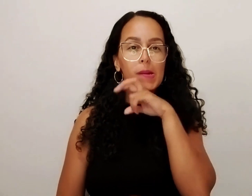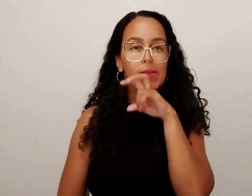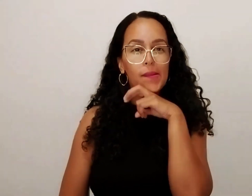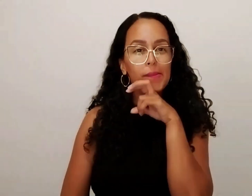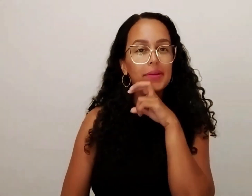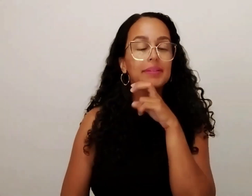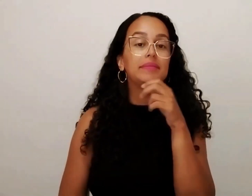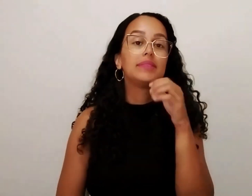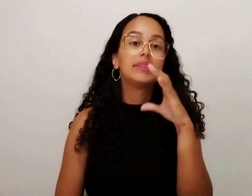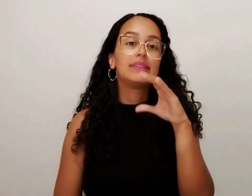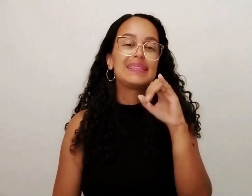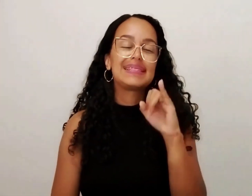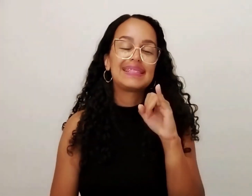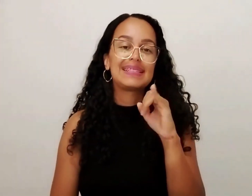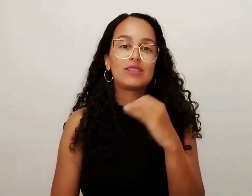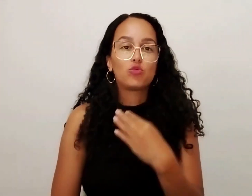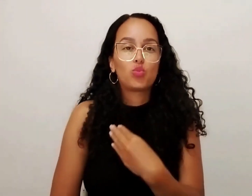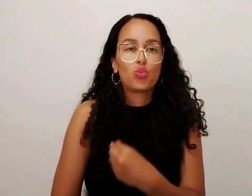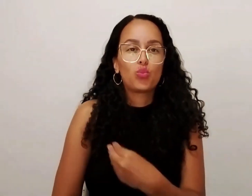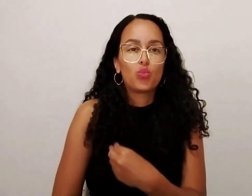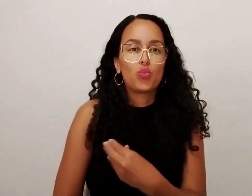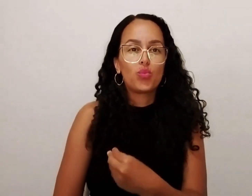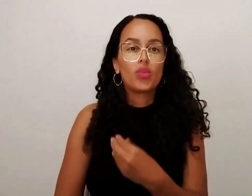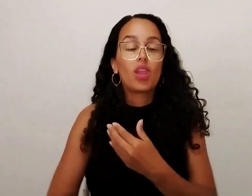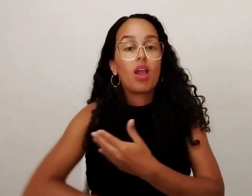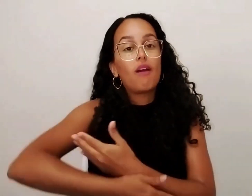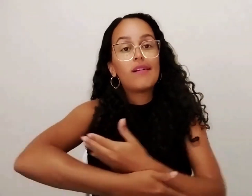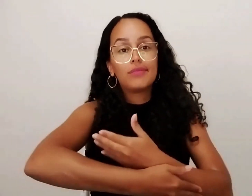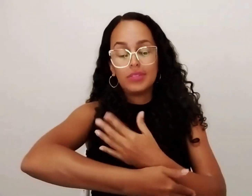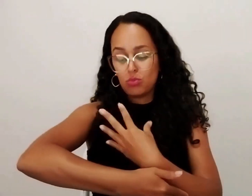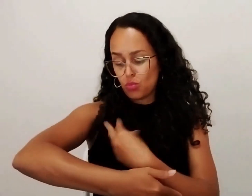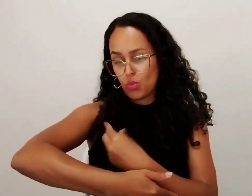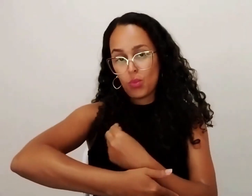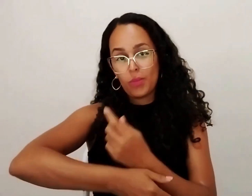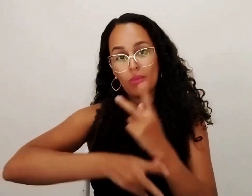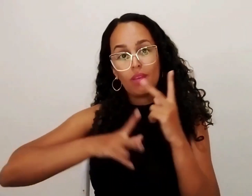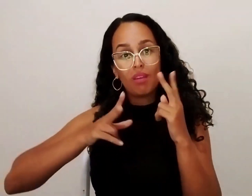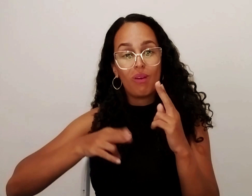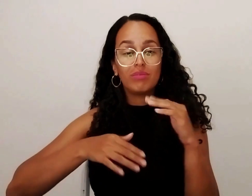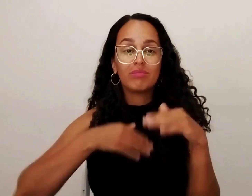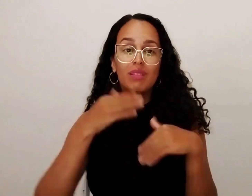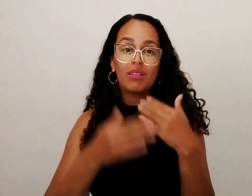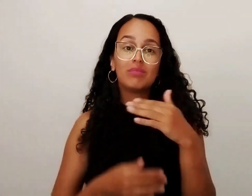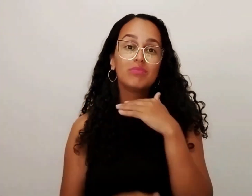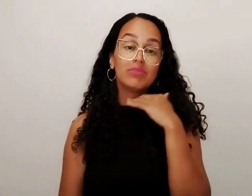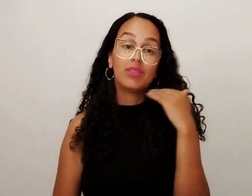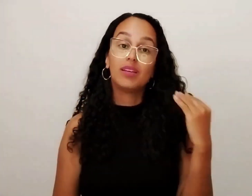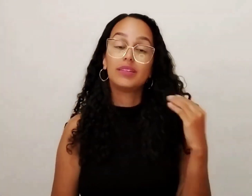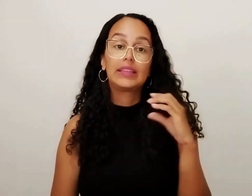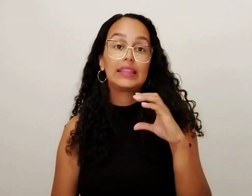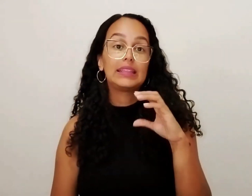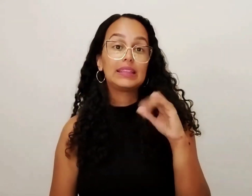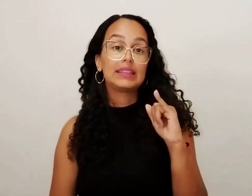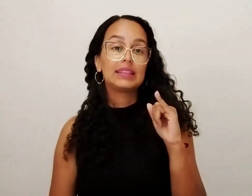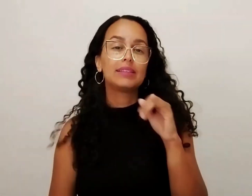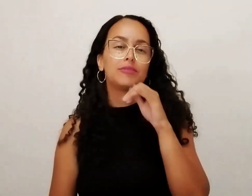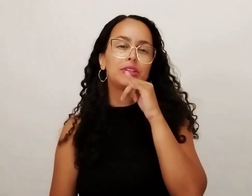Muiraquitã para Macunaíma e sobe aos céus. I'm a student at this college.